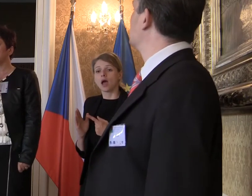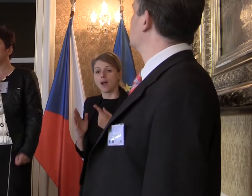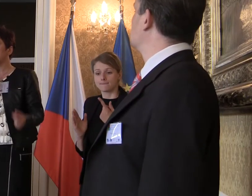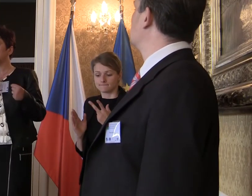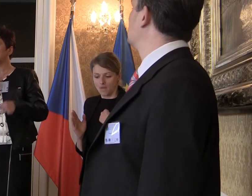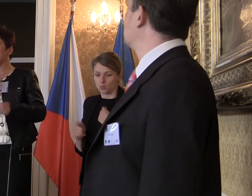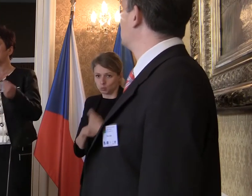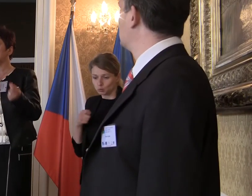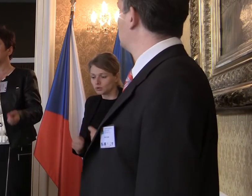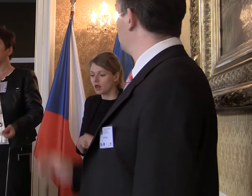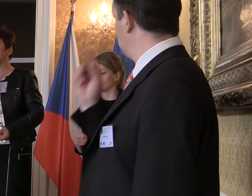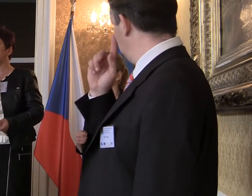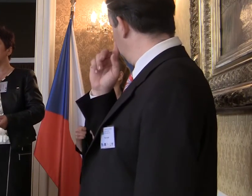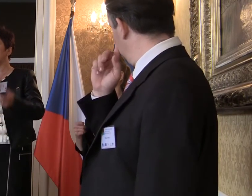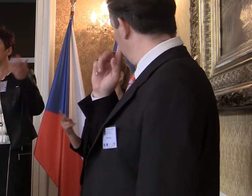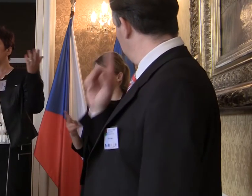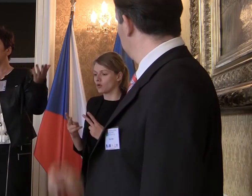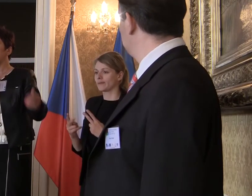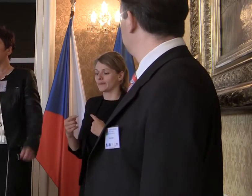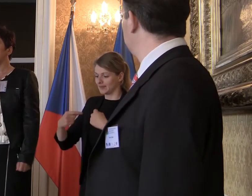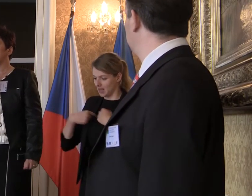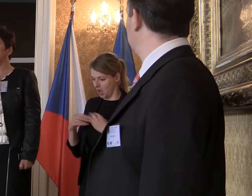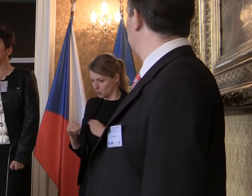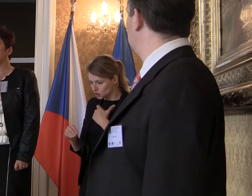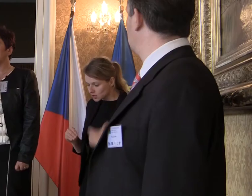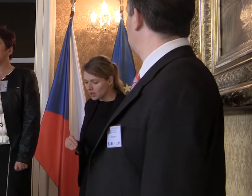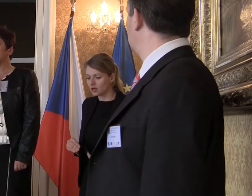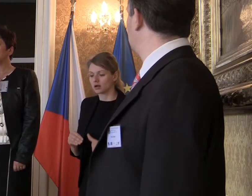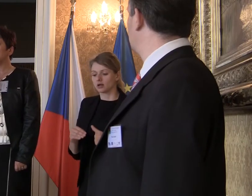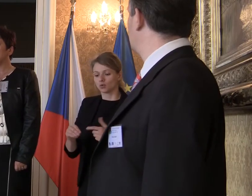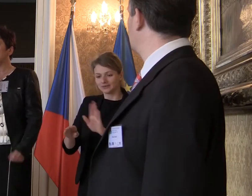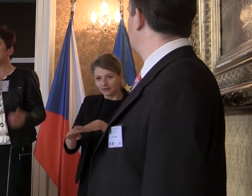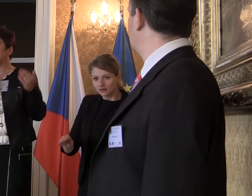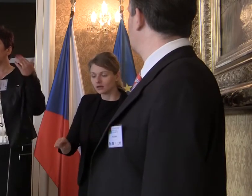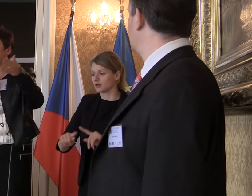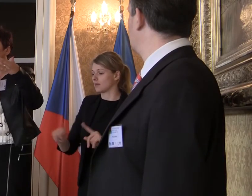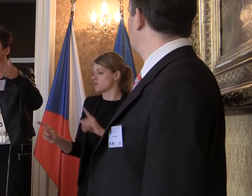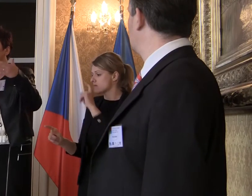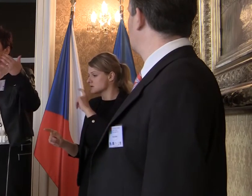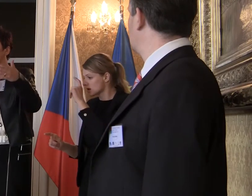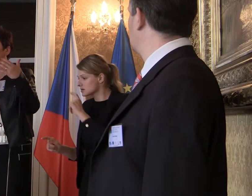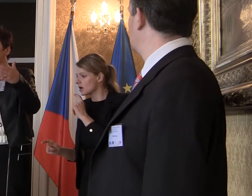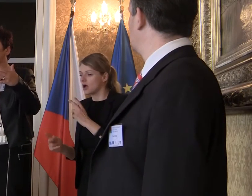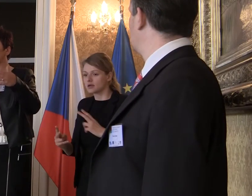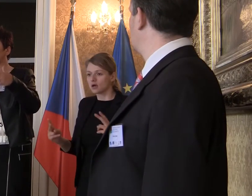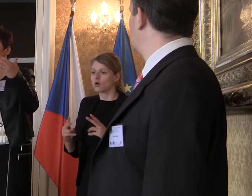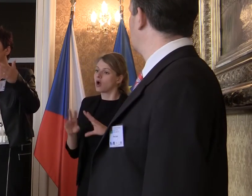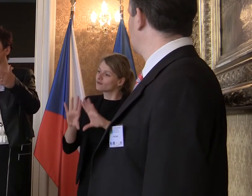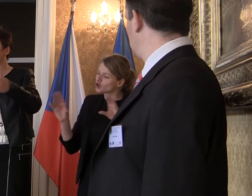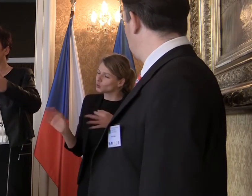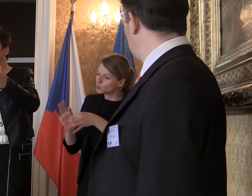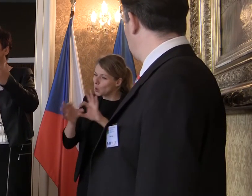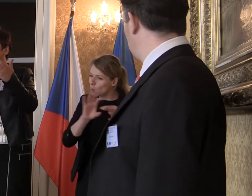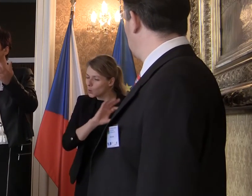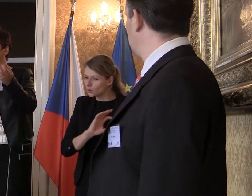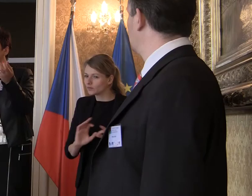ať už ve vztahu k sobě, ve vztahu ke třídě nebo okolí školy, vlastně naimplementovat všechny věci, které se